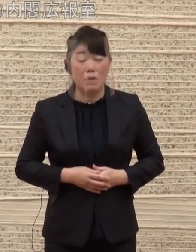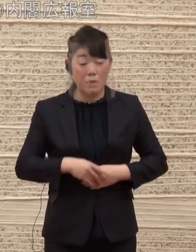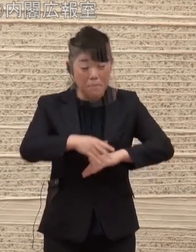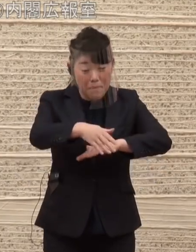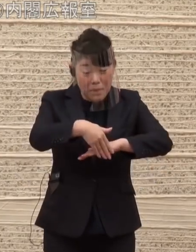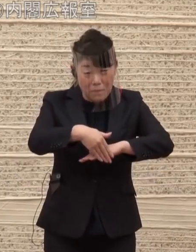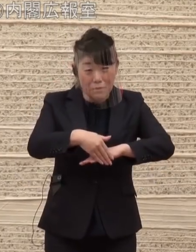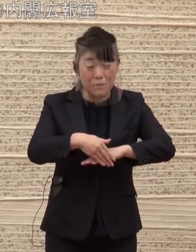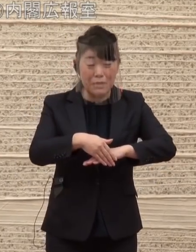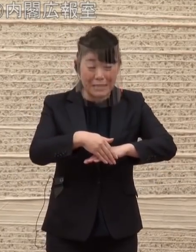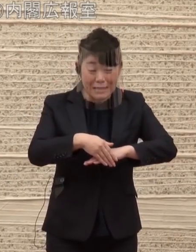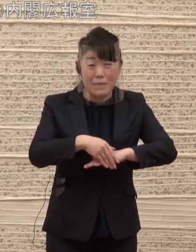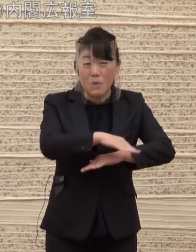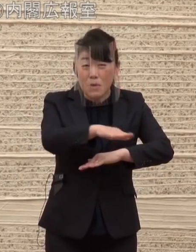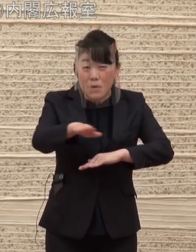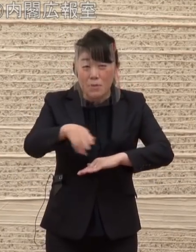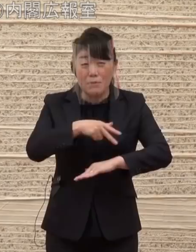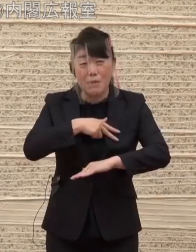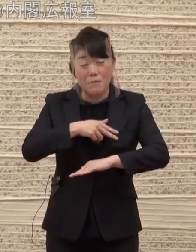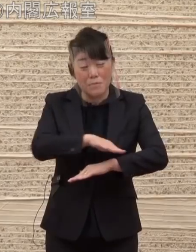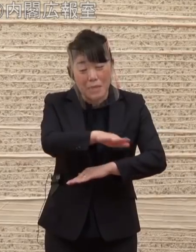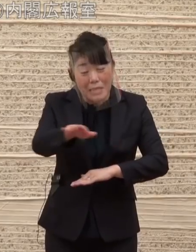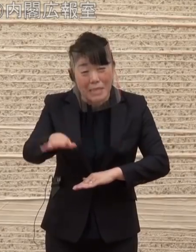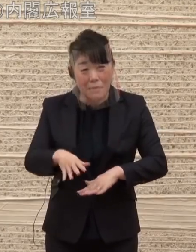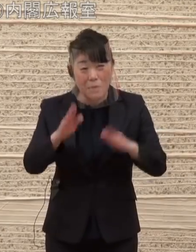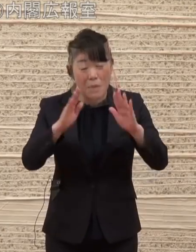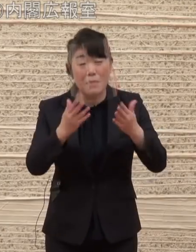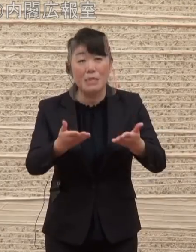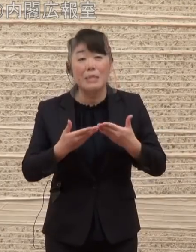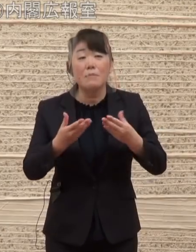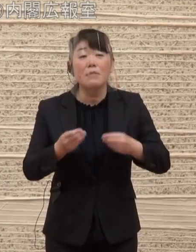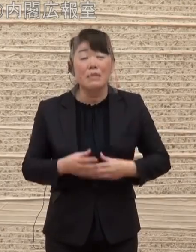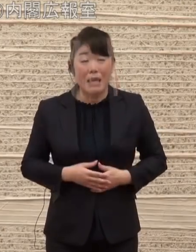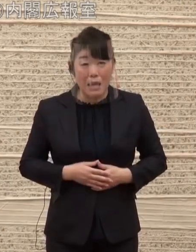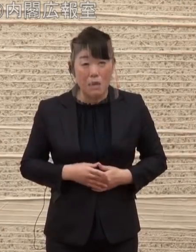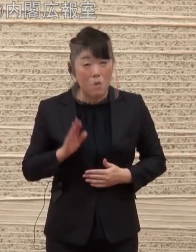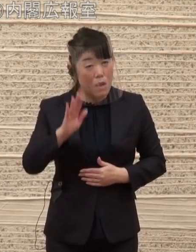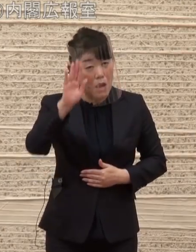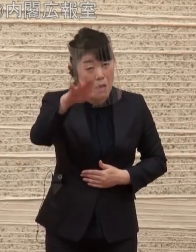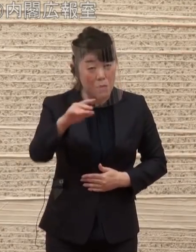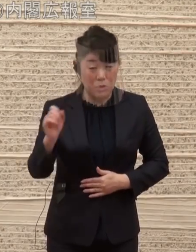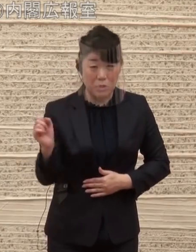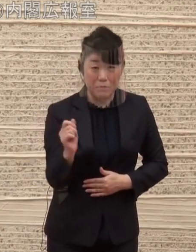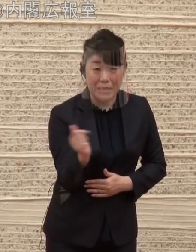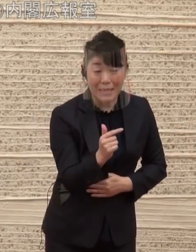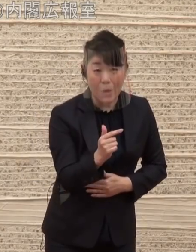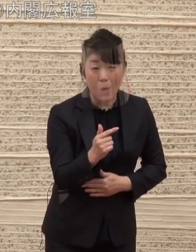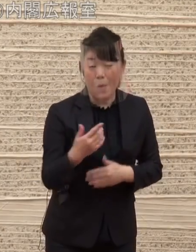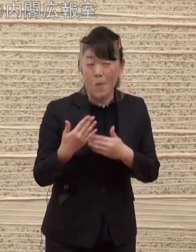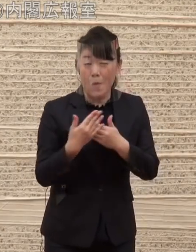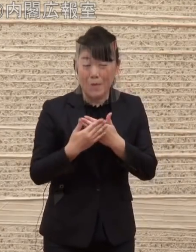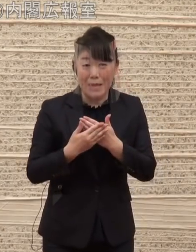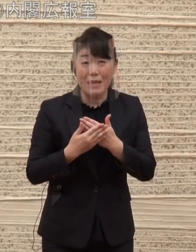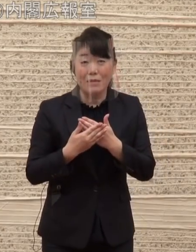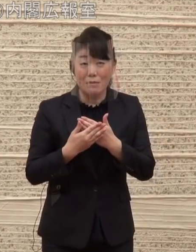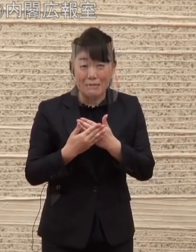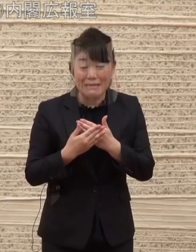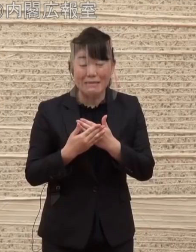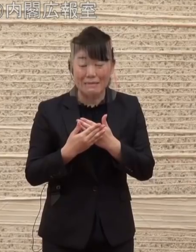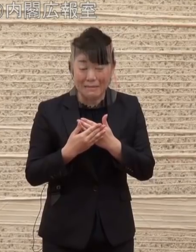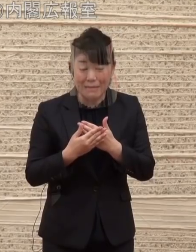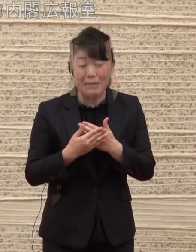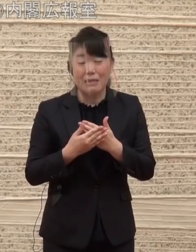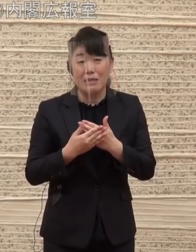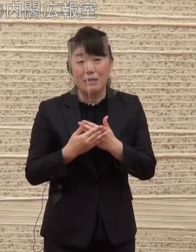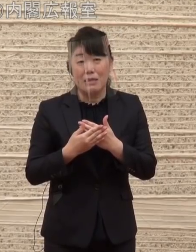皆さんにも本当に頑張っていたいっていると思いますがこれからもですねスピード大切に一体になっ